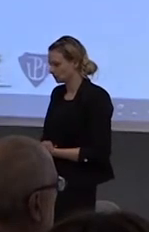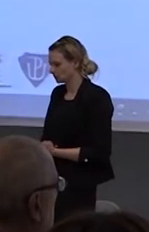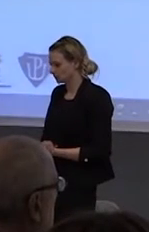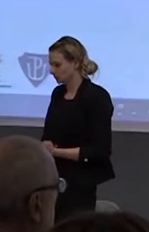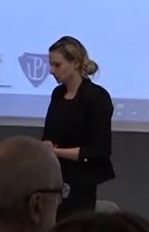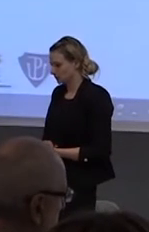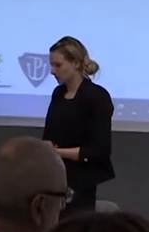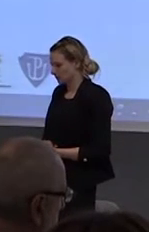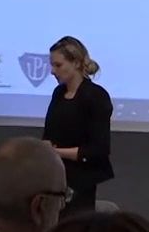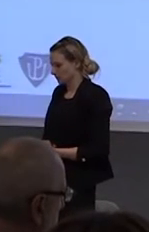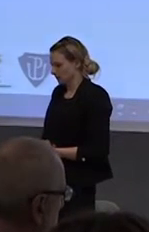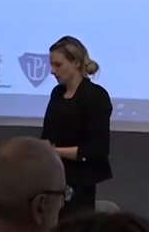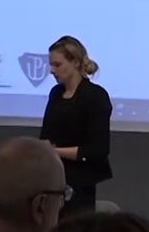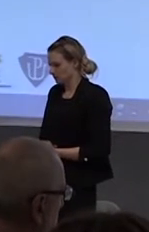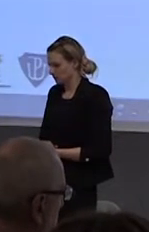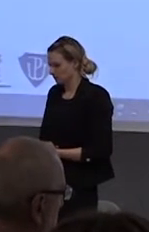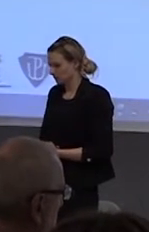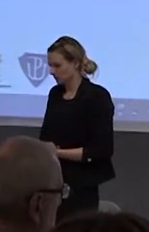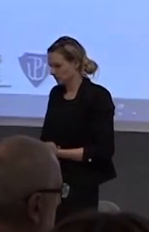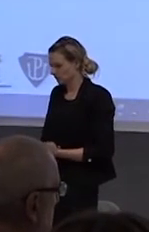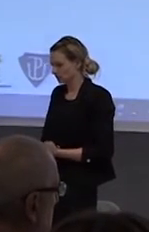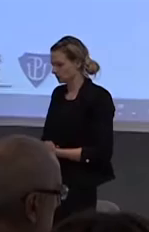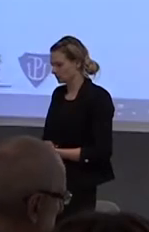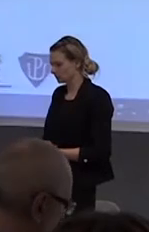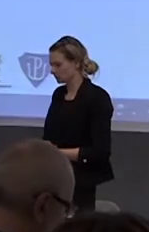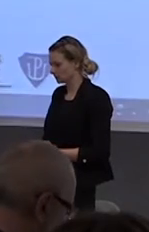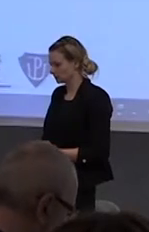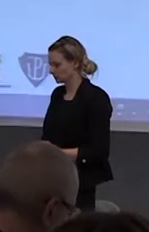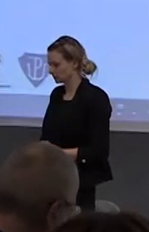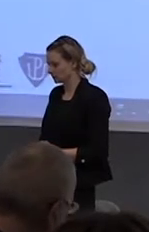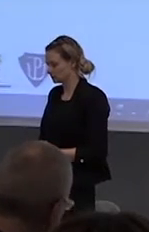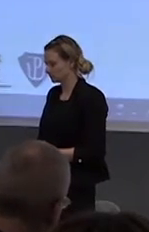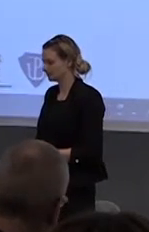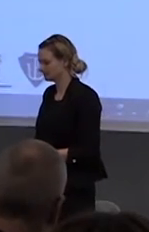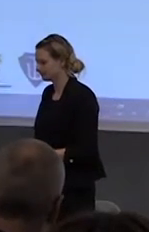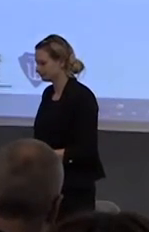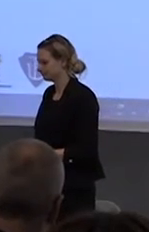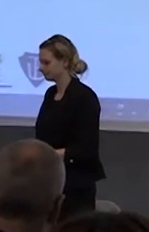rights. And we allow prejudice and discrimination to persist.